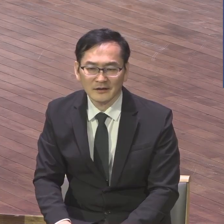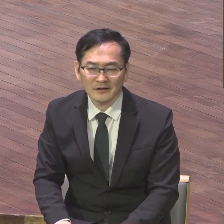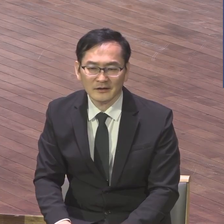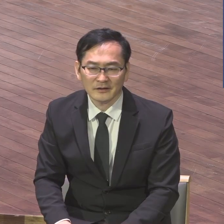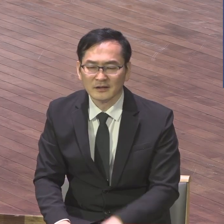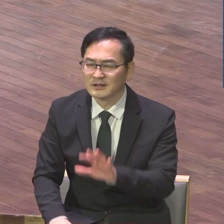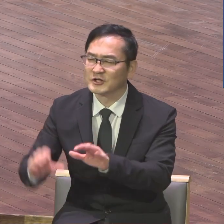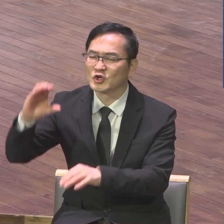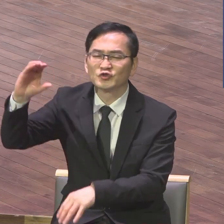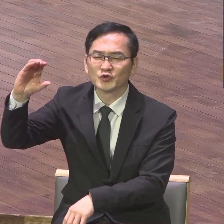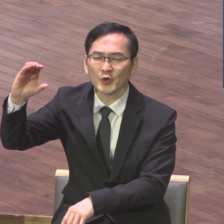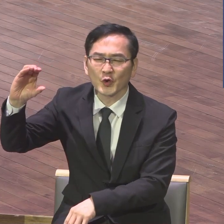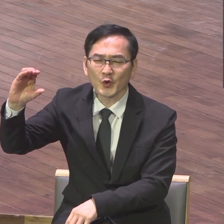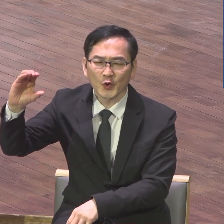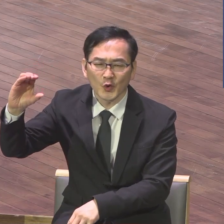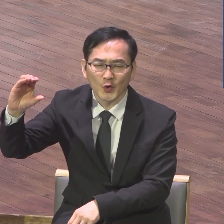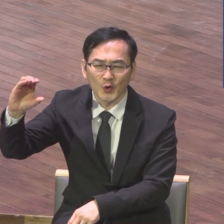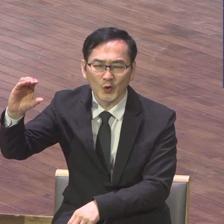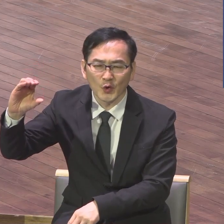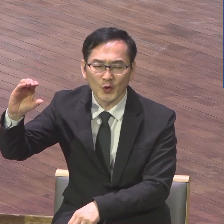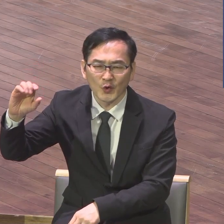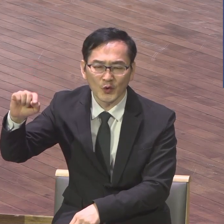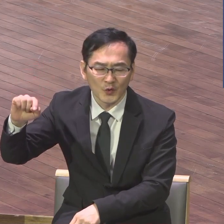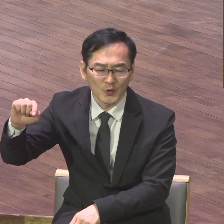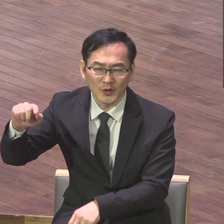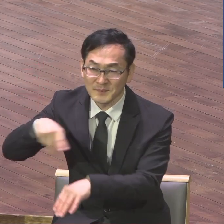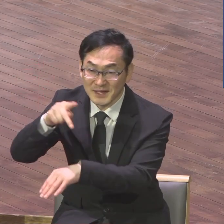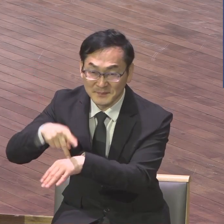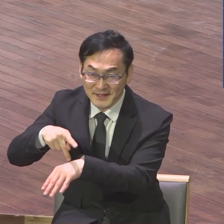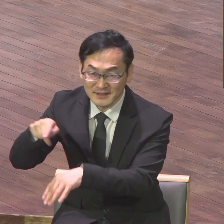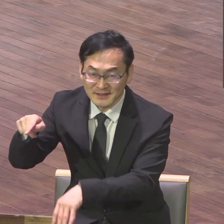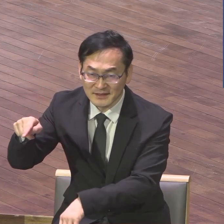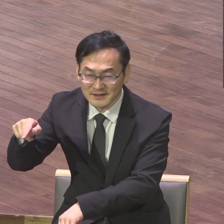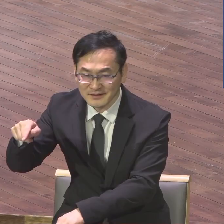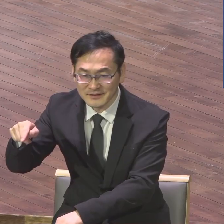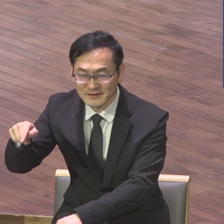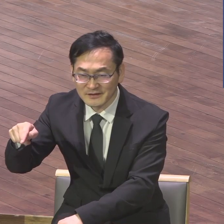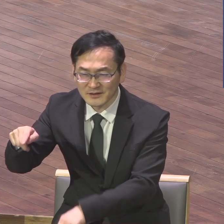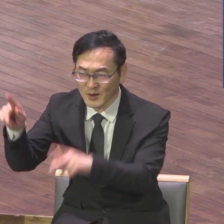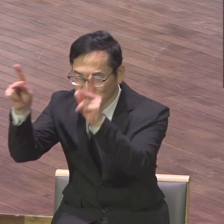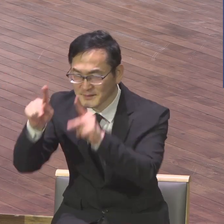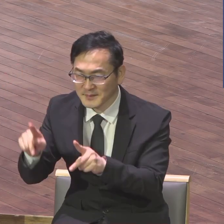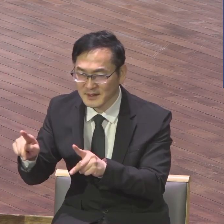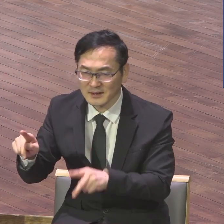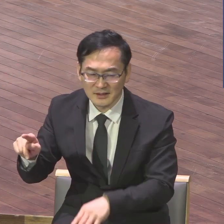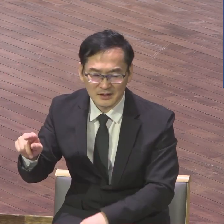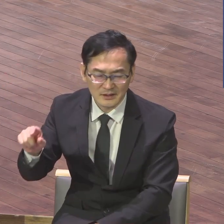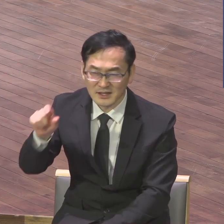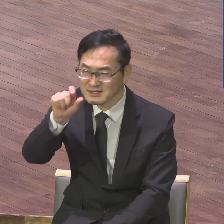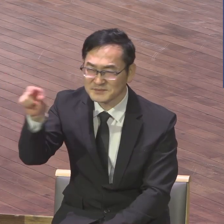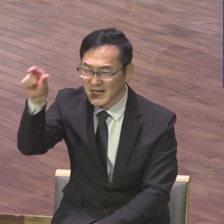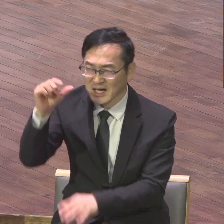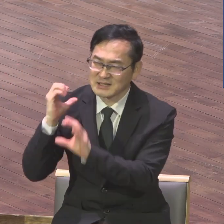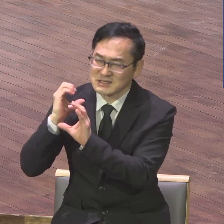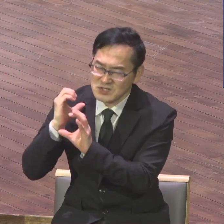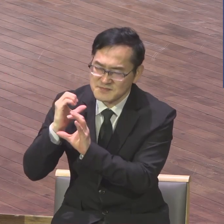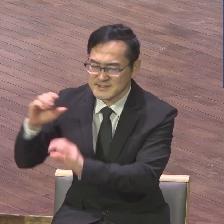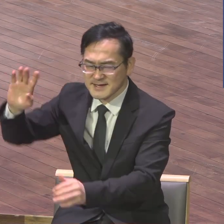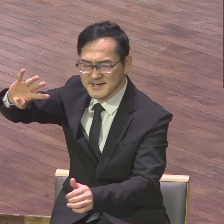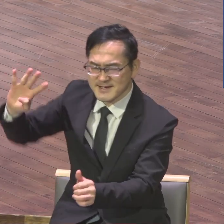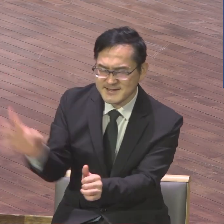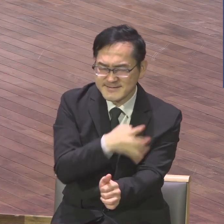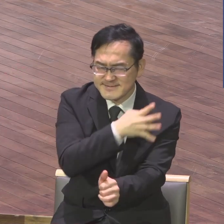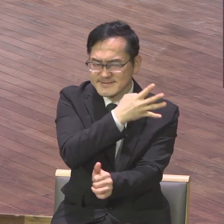천주교는 천주교인 필리핀에는 지금 팔라몬에는 십자가 지고 막 가면서